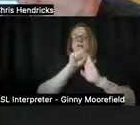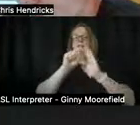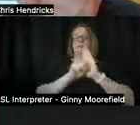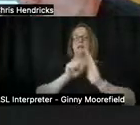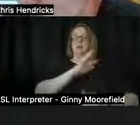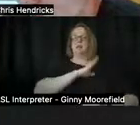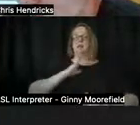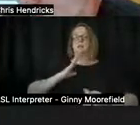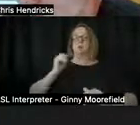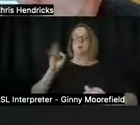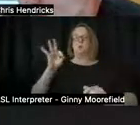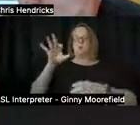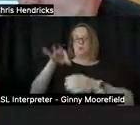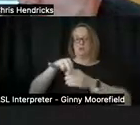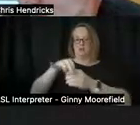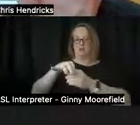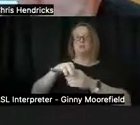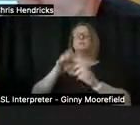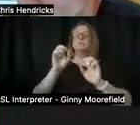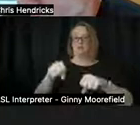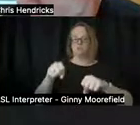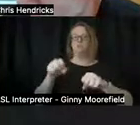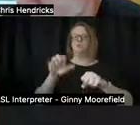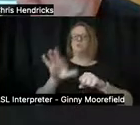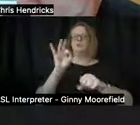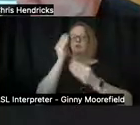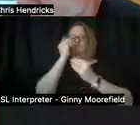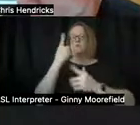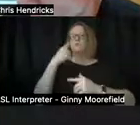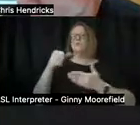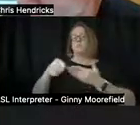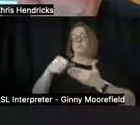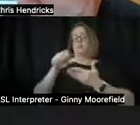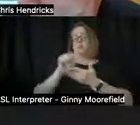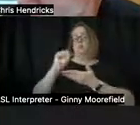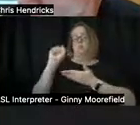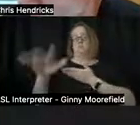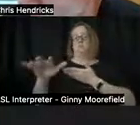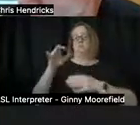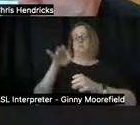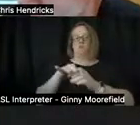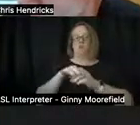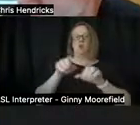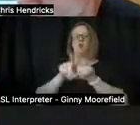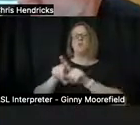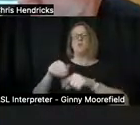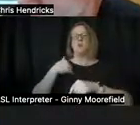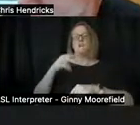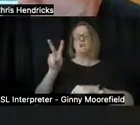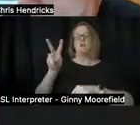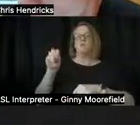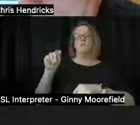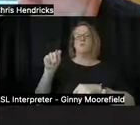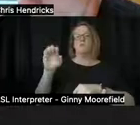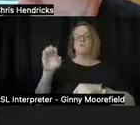donde pueden encontrar más información sobre cómo poder votar por correo postal también hay un grupo que se llama Bot